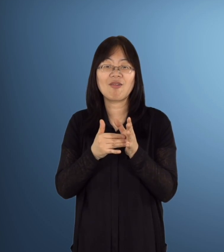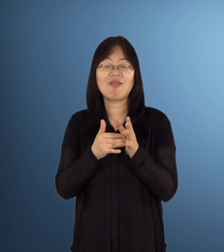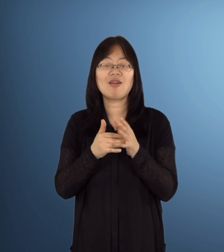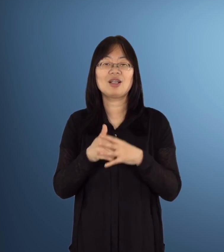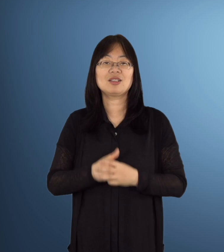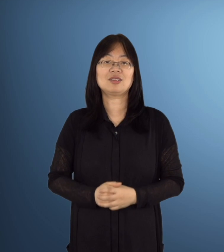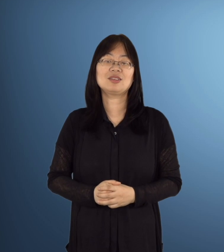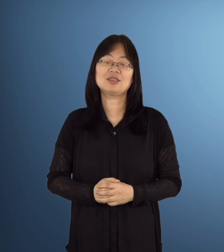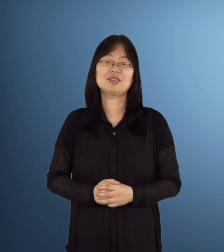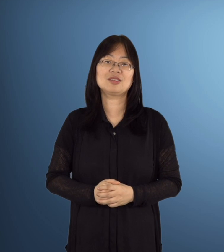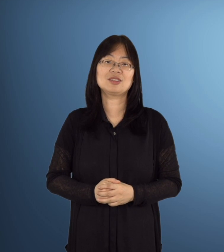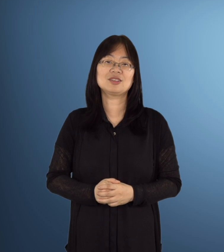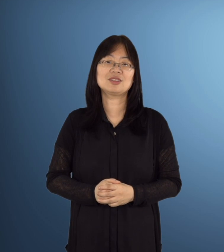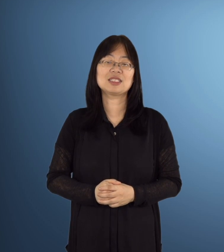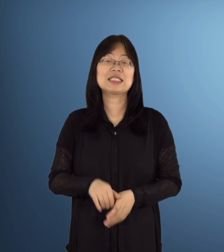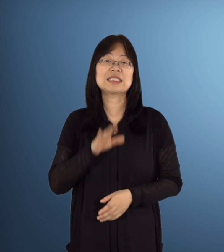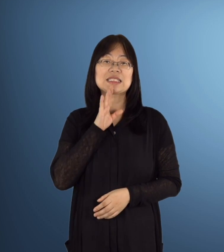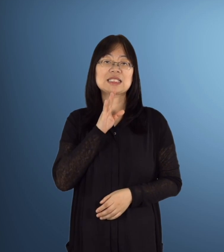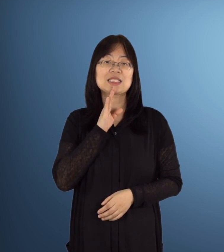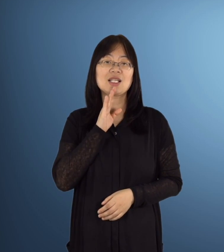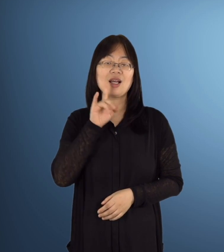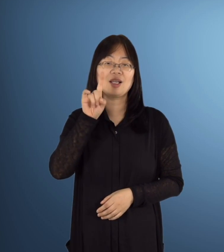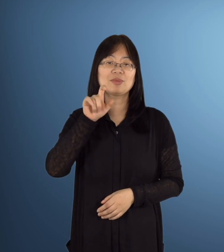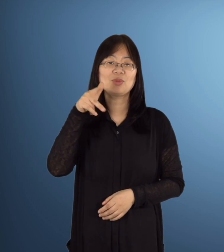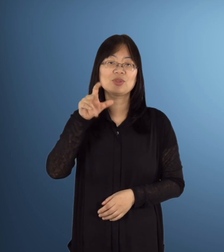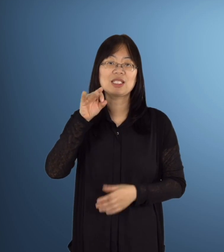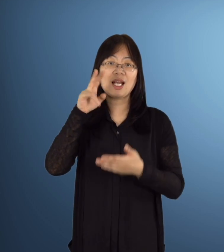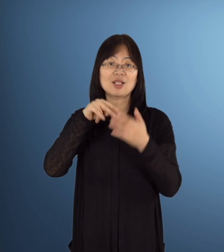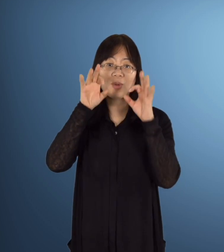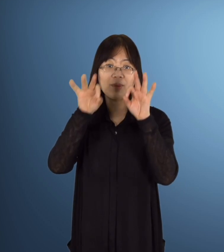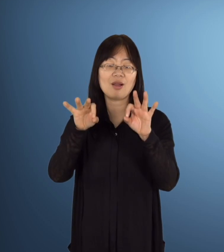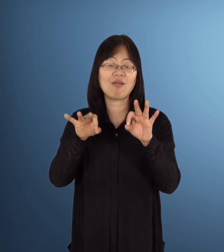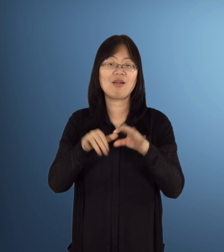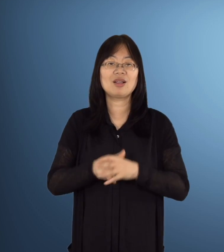그러면 과연 15장에서